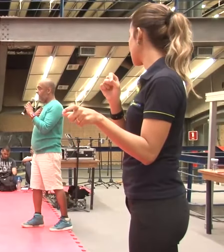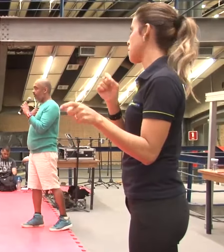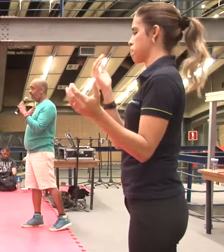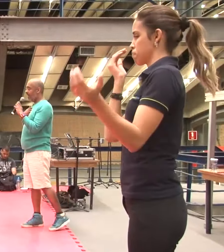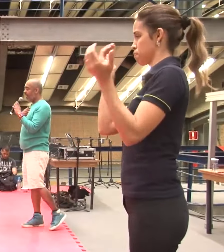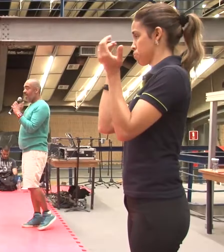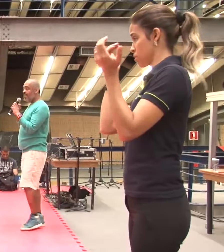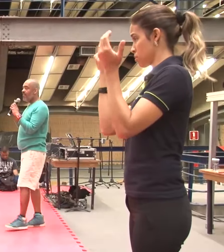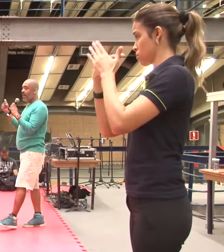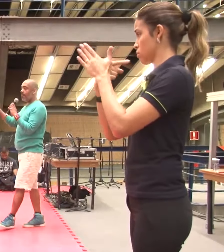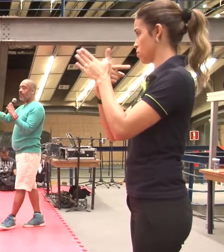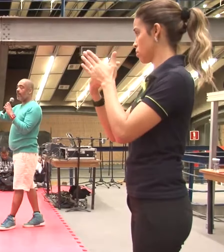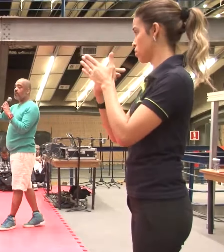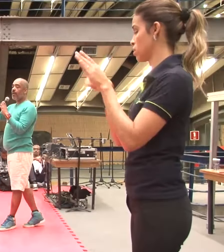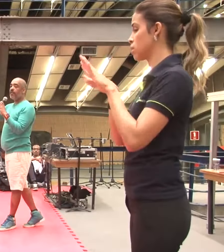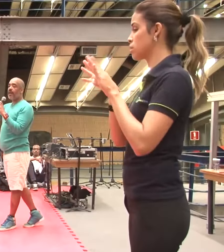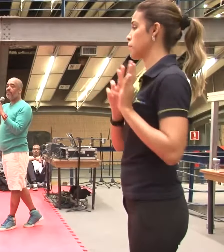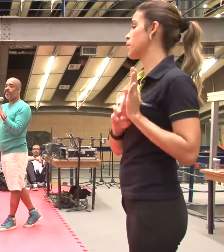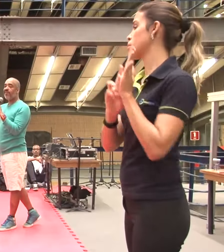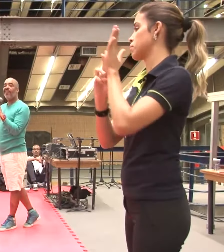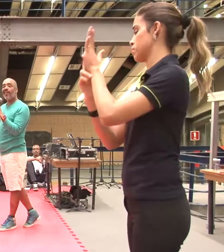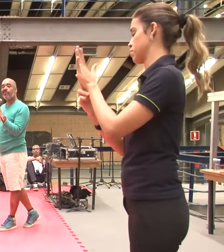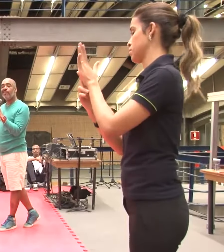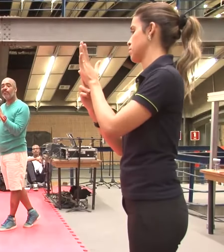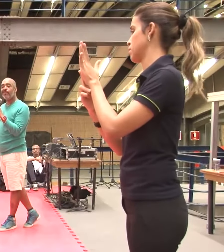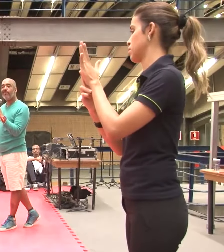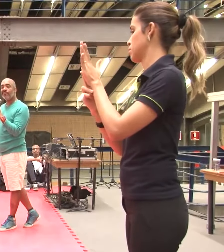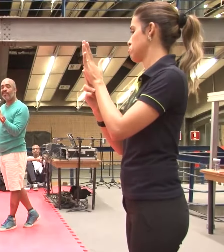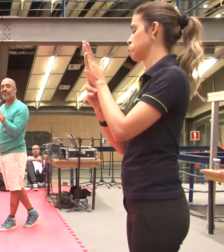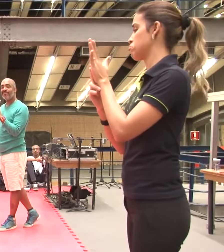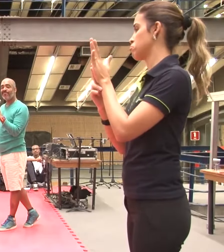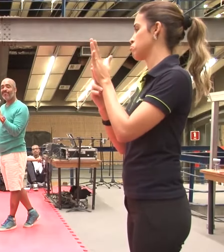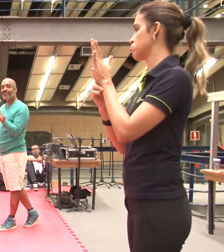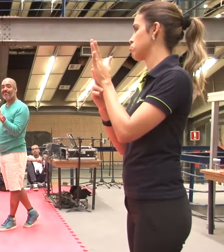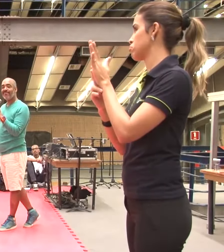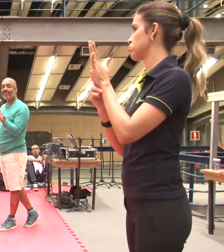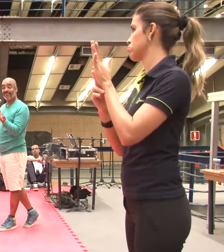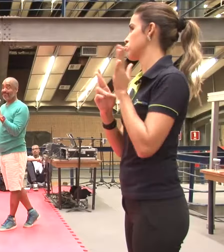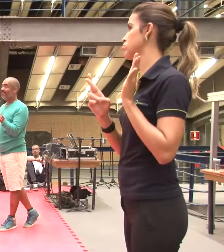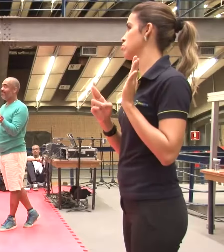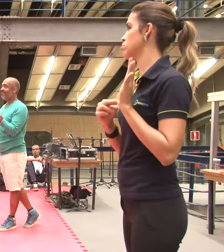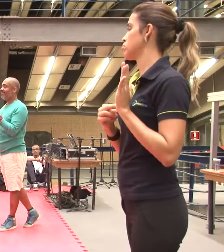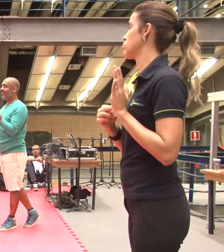psicológico, né? E nem vai apresentar no correr da narrativa nenhum tipo de